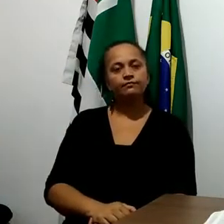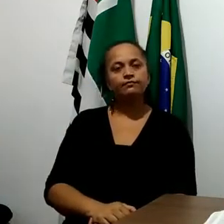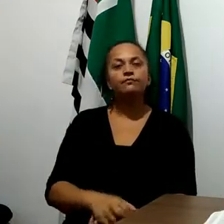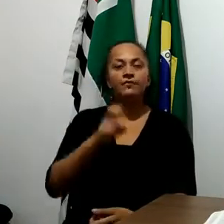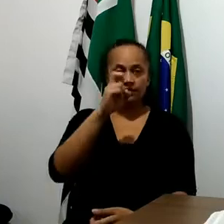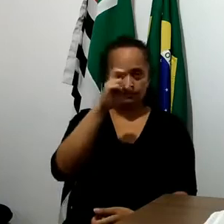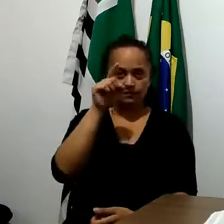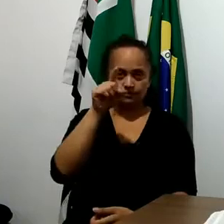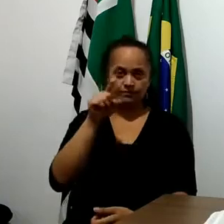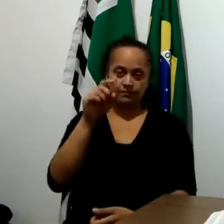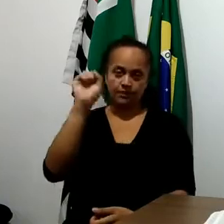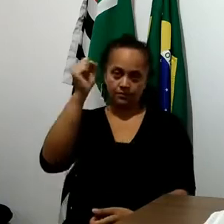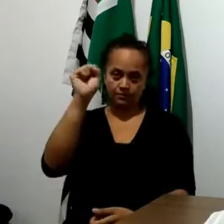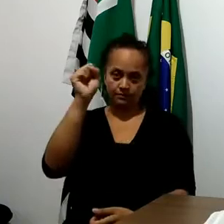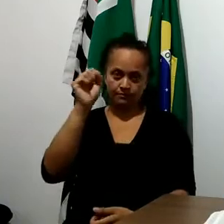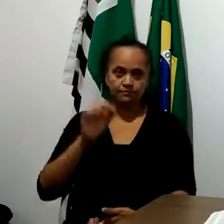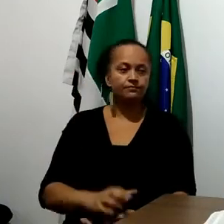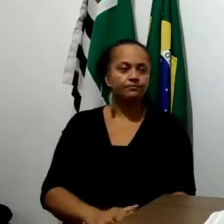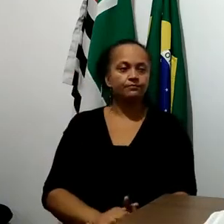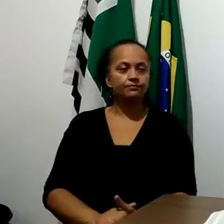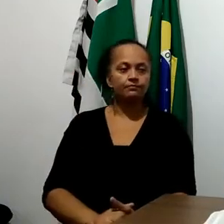versículo 8.